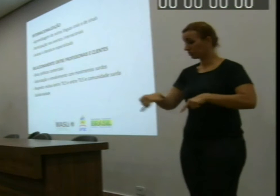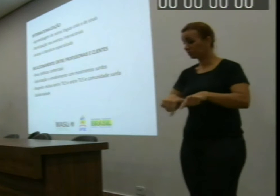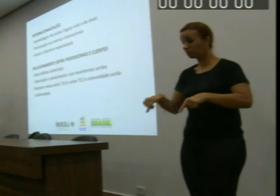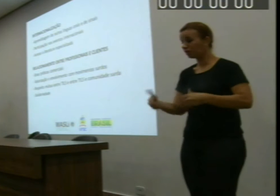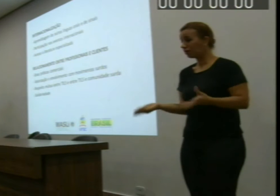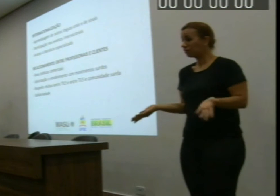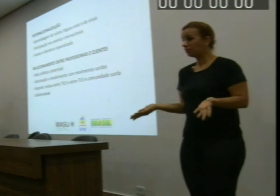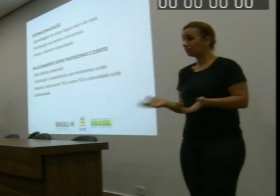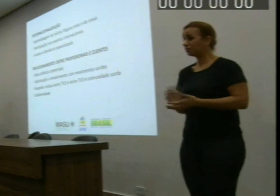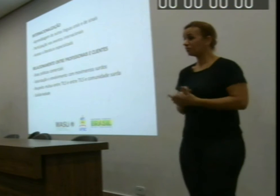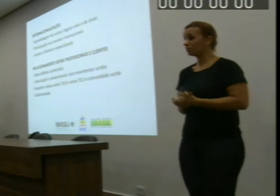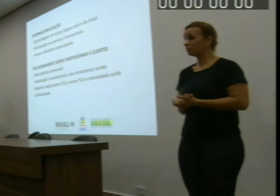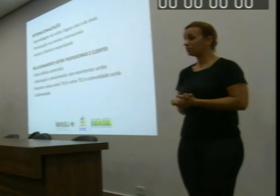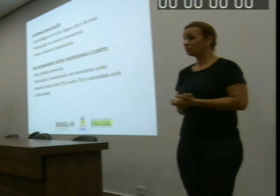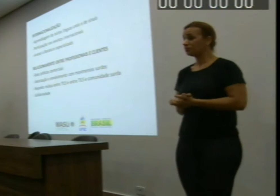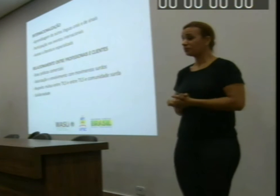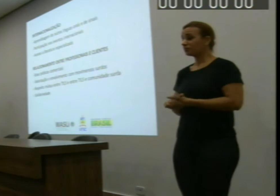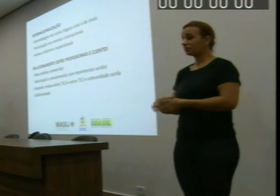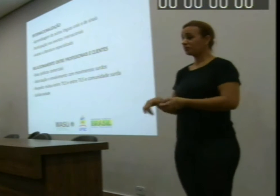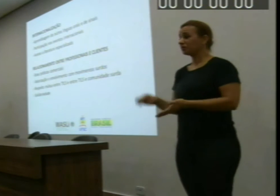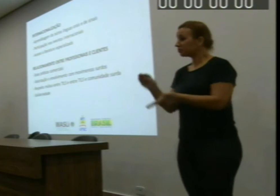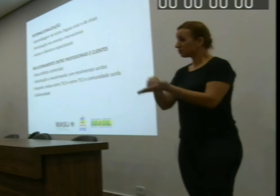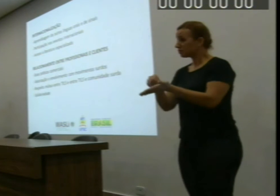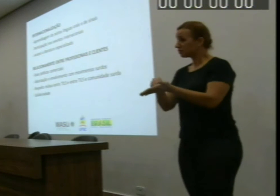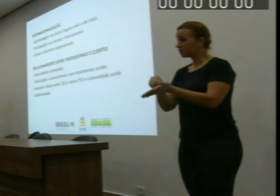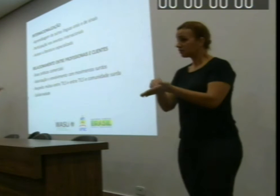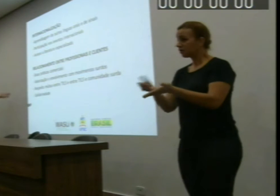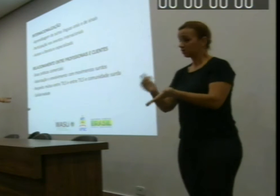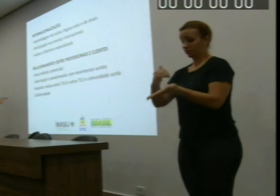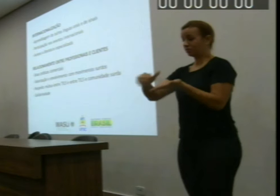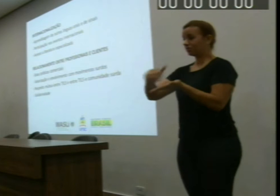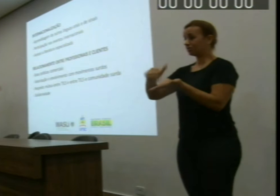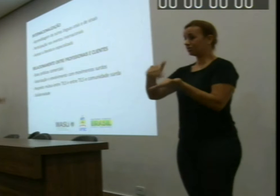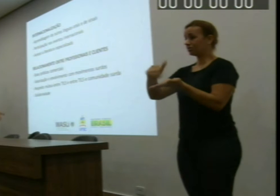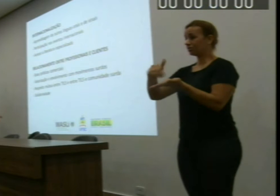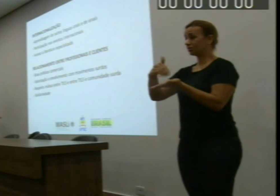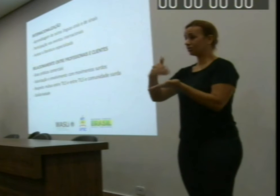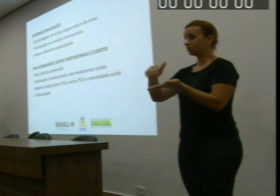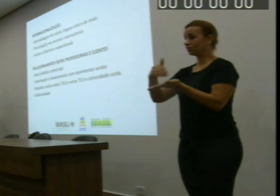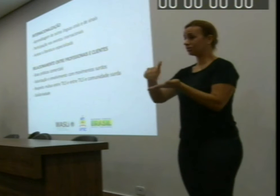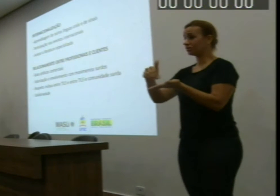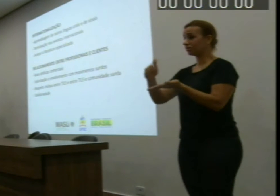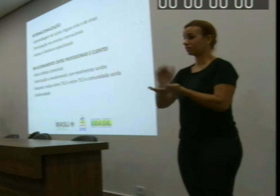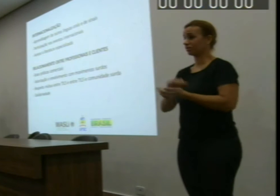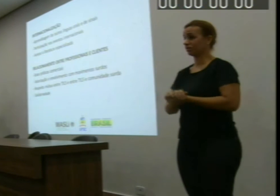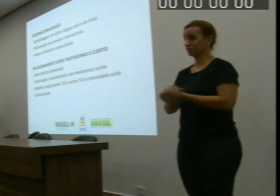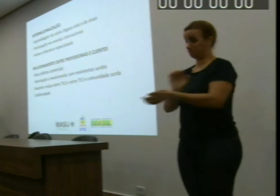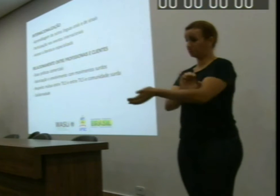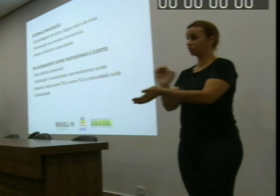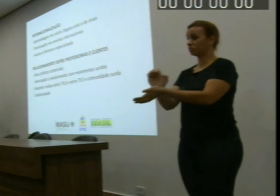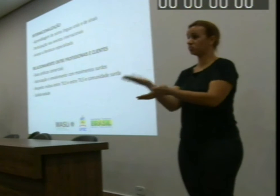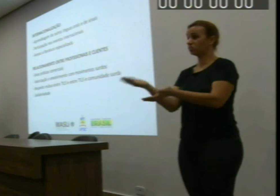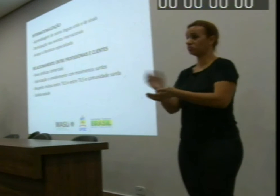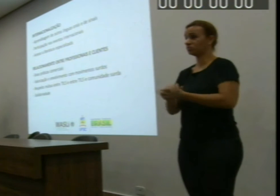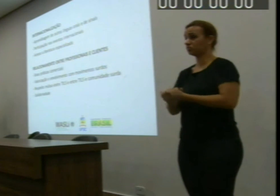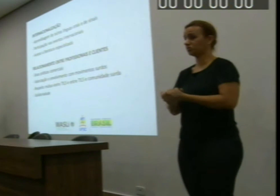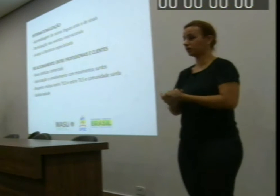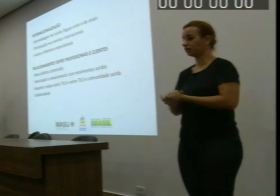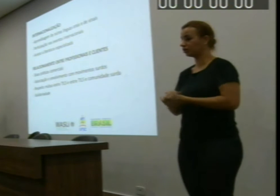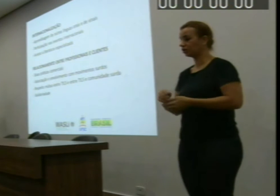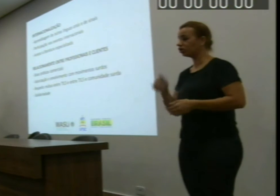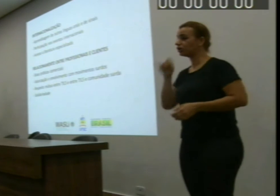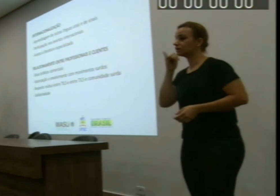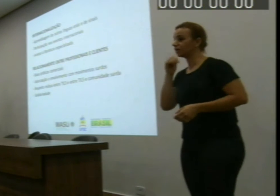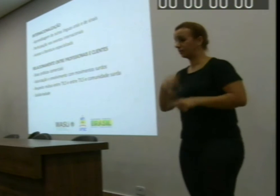como interprete Educacional nas secretarias naturalmente isso tem uma formalização porque é pelo Estado mas eu digo para atuar em um evento para